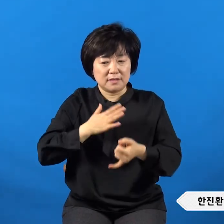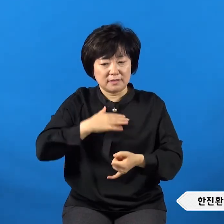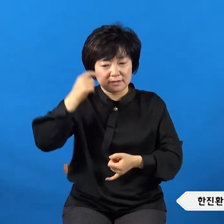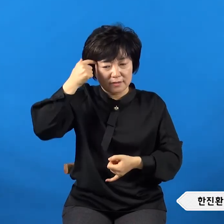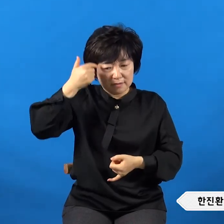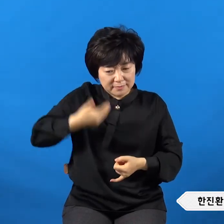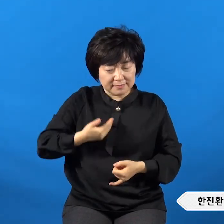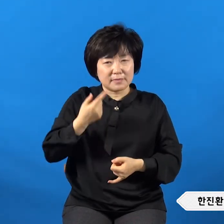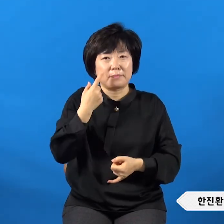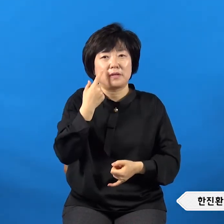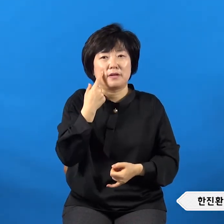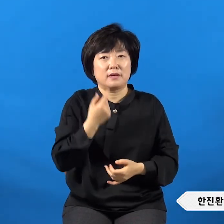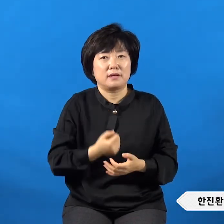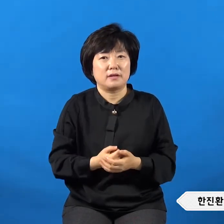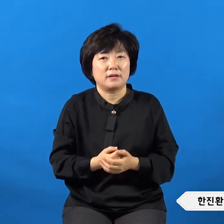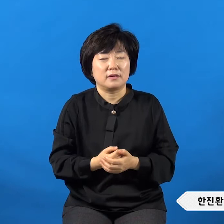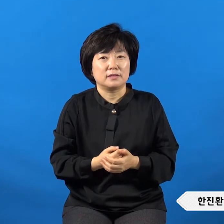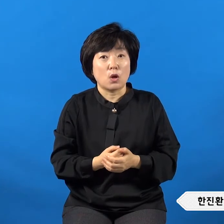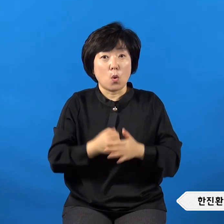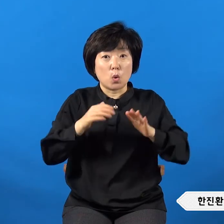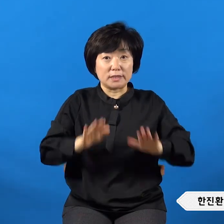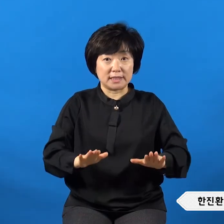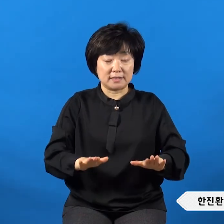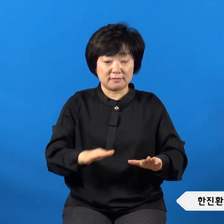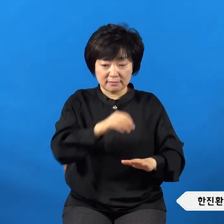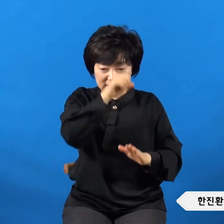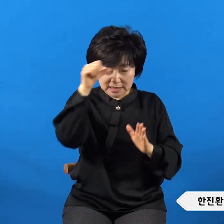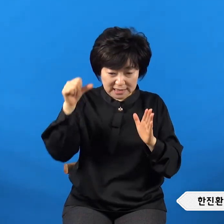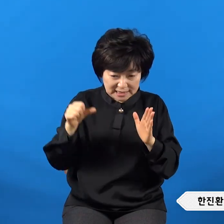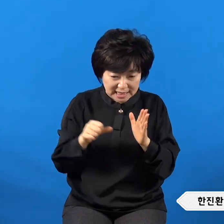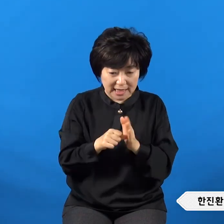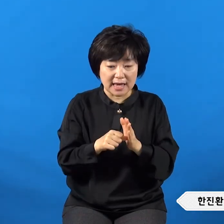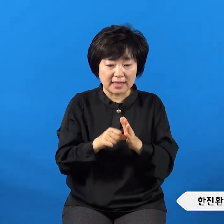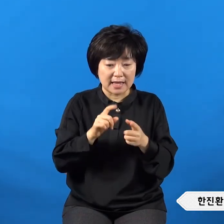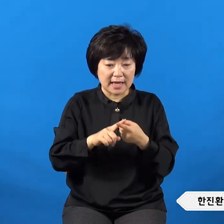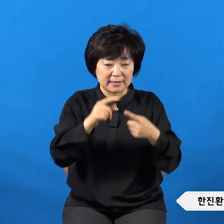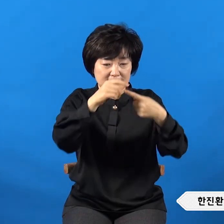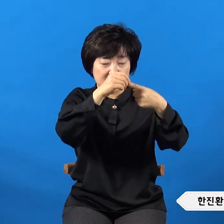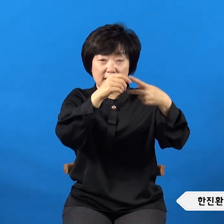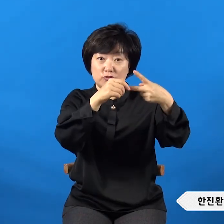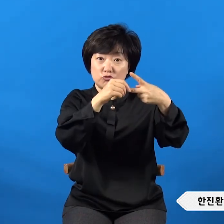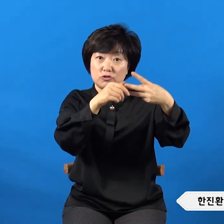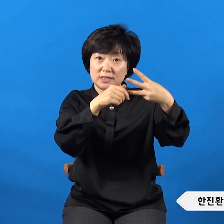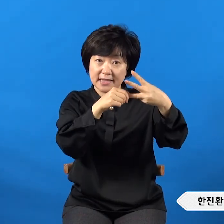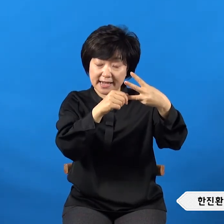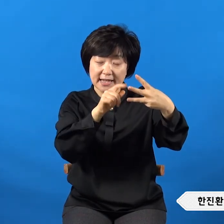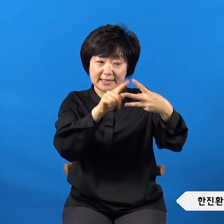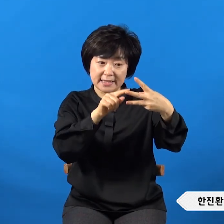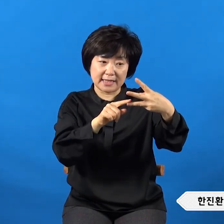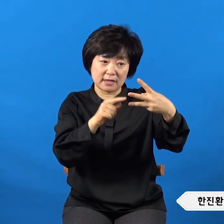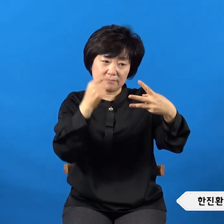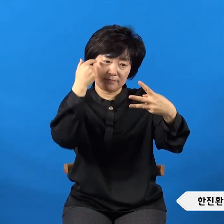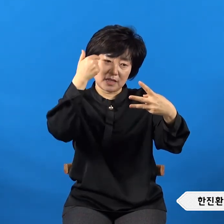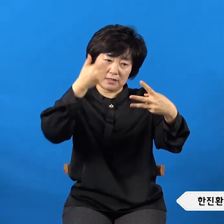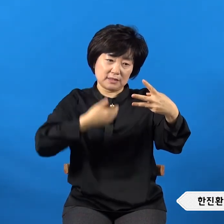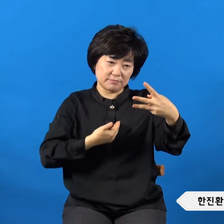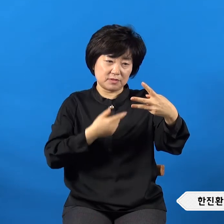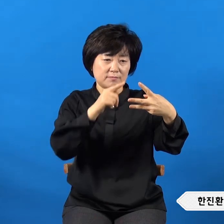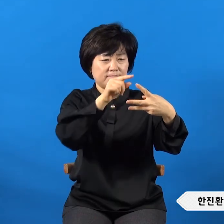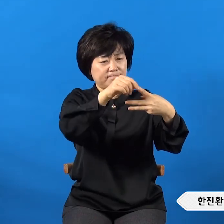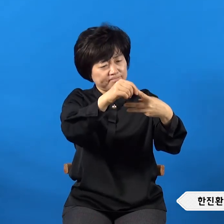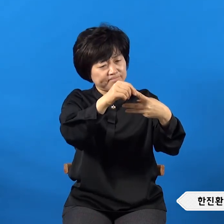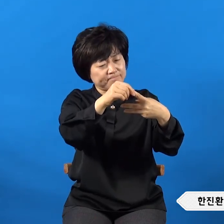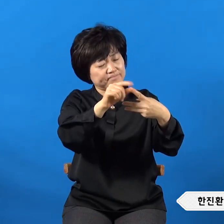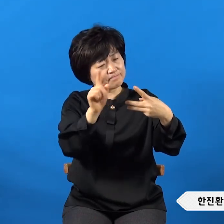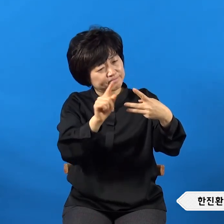반드시 하셔야 됩니다. 아니, 오늘 인생에 대한 3가지 질문을 반드시 하면서 거기에 대해서